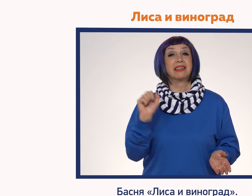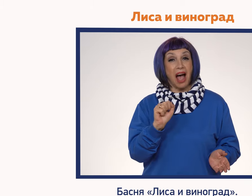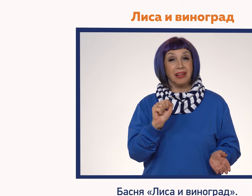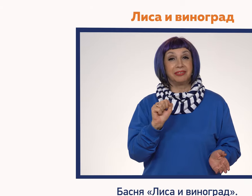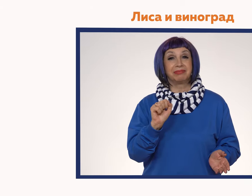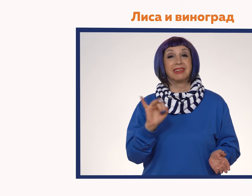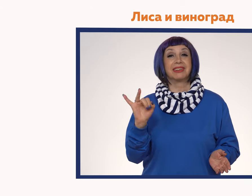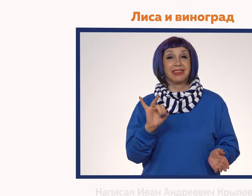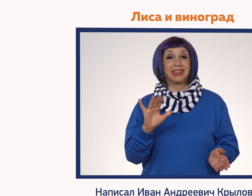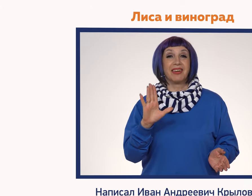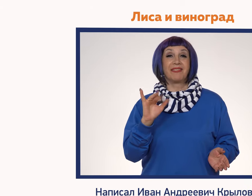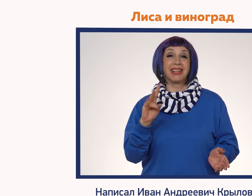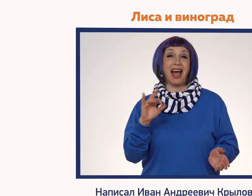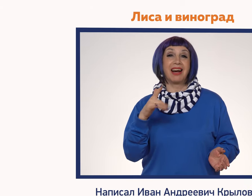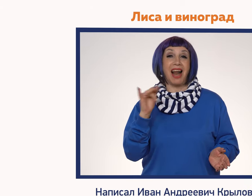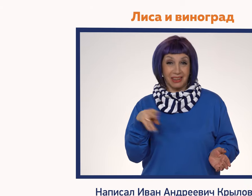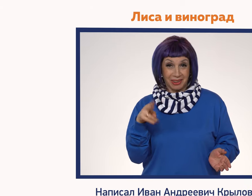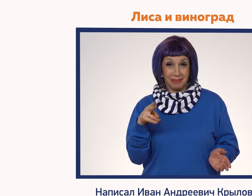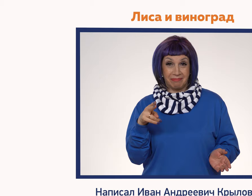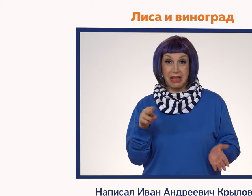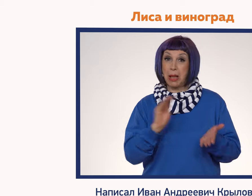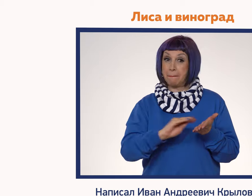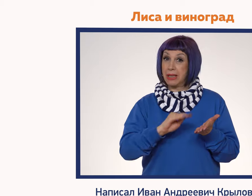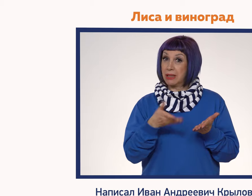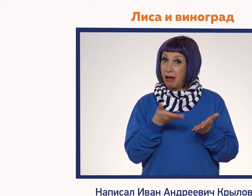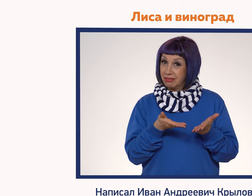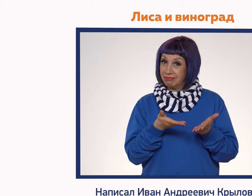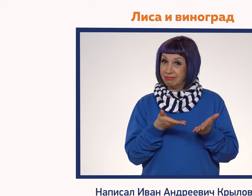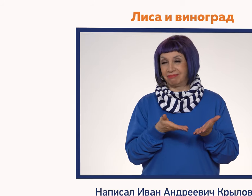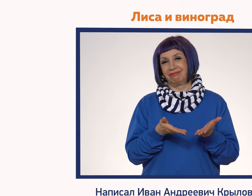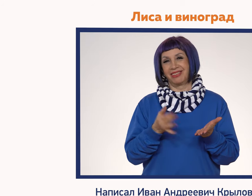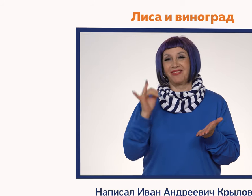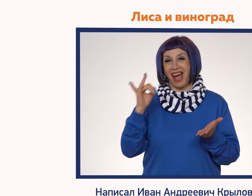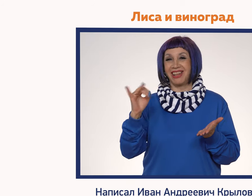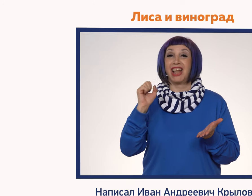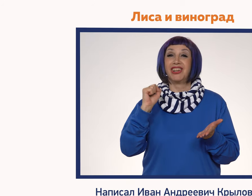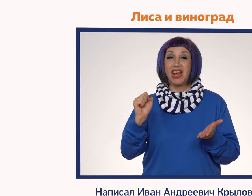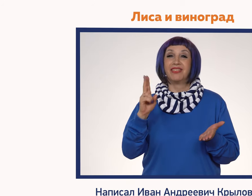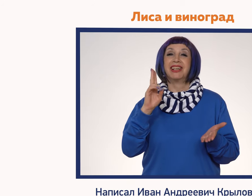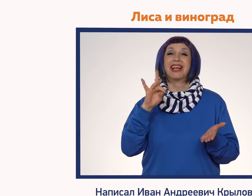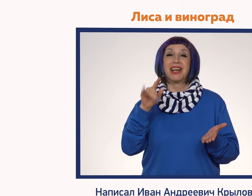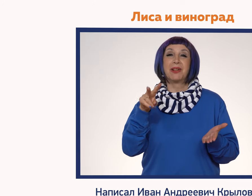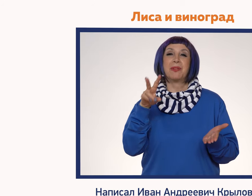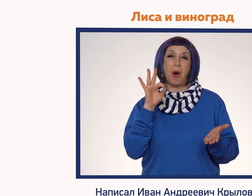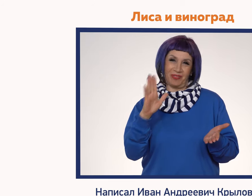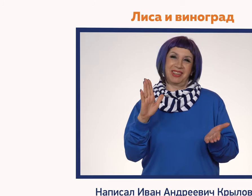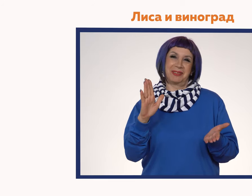Лиса и виноград. Написал Иван Андреевич Крылов.